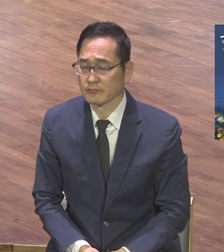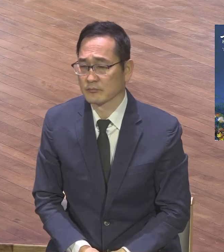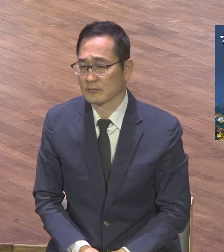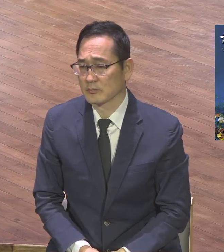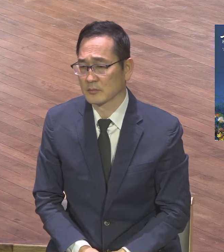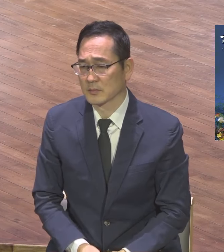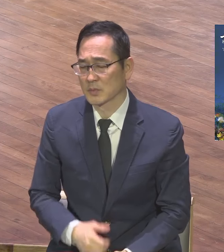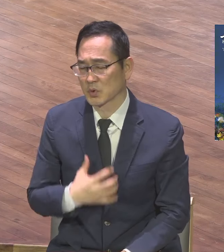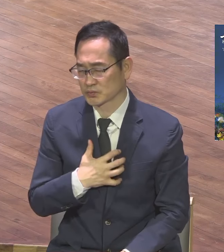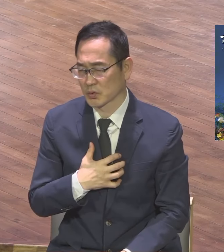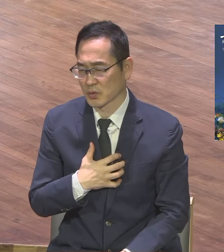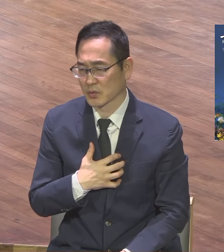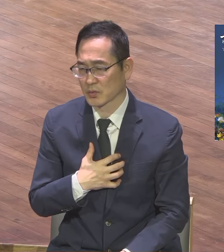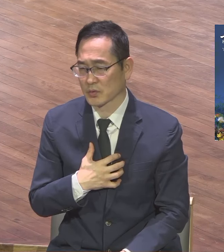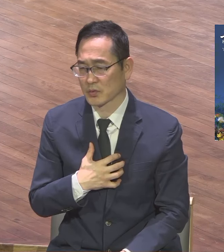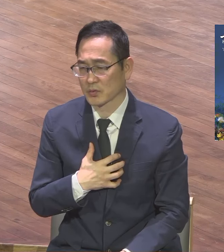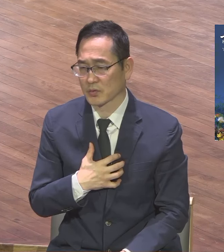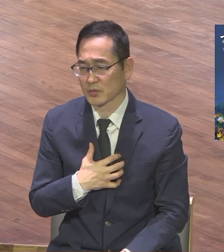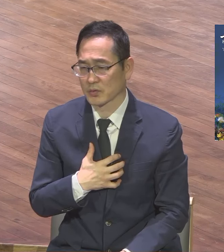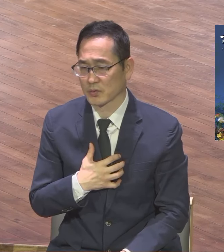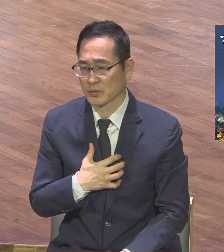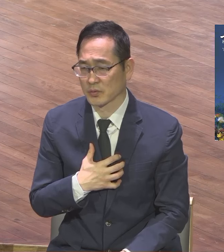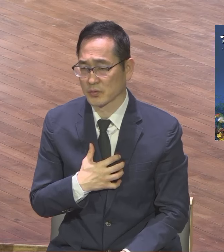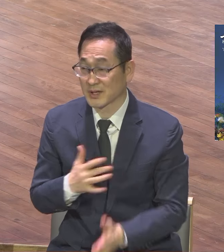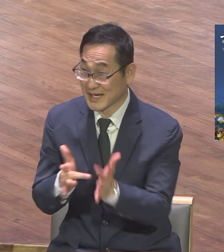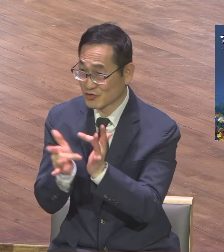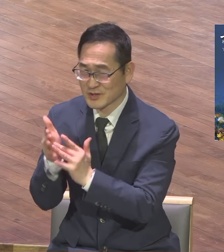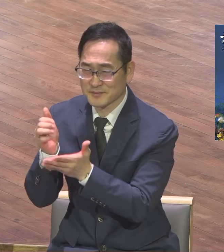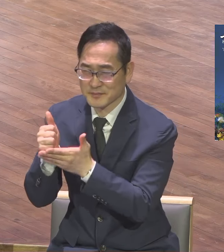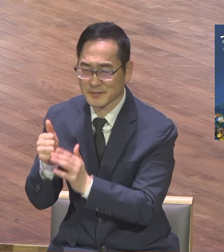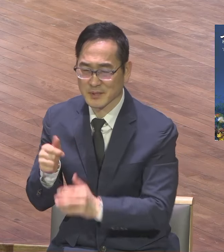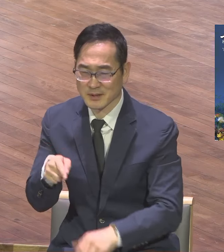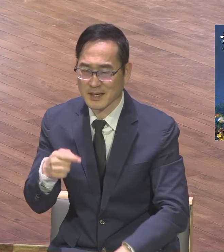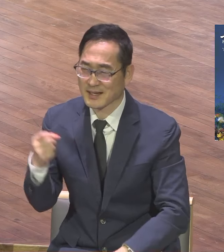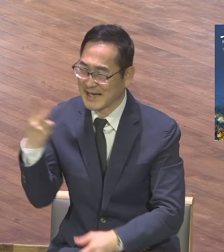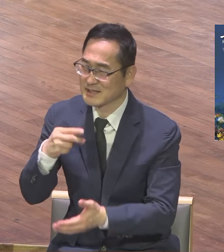내가 올 때 재림하실 때 믿는 자 보겠냐.